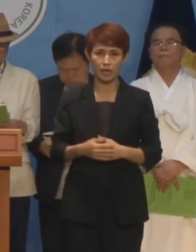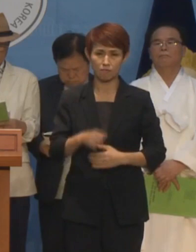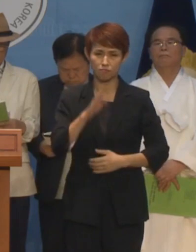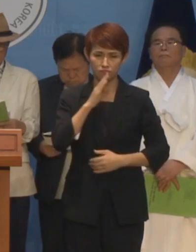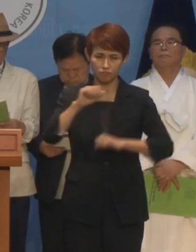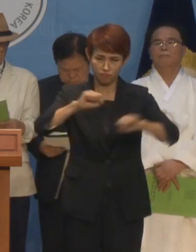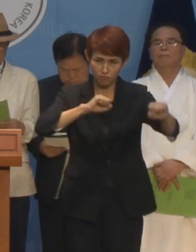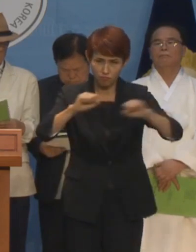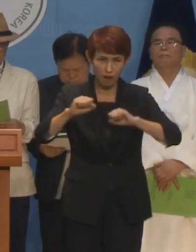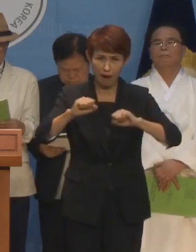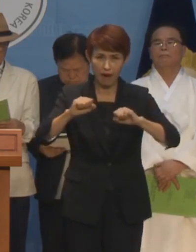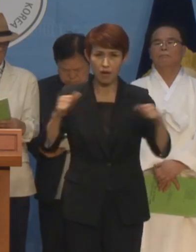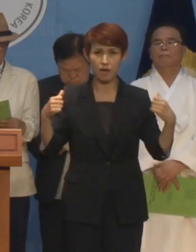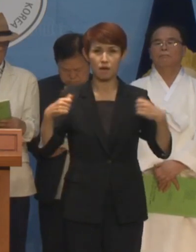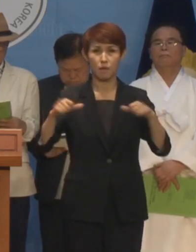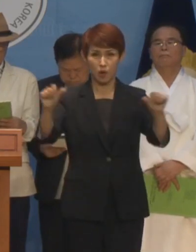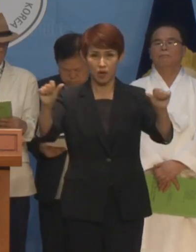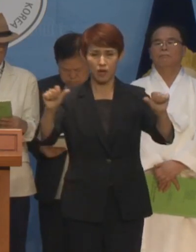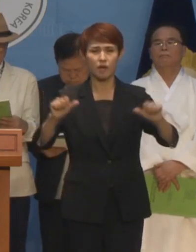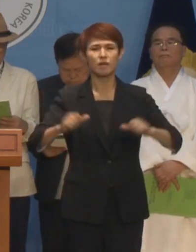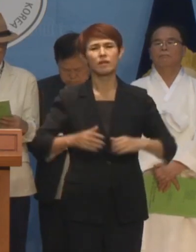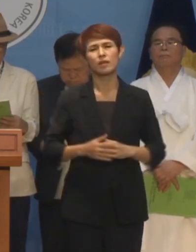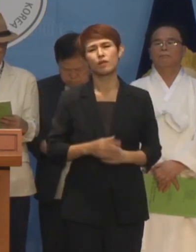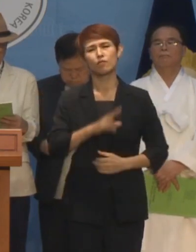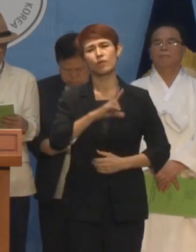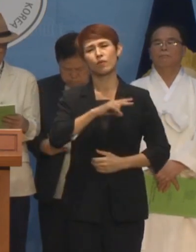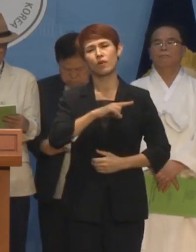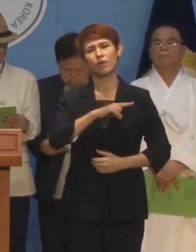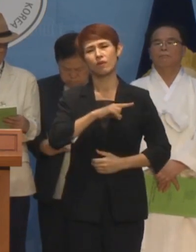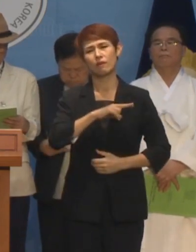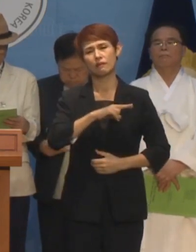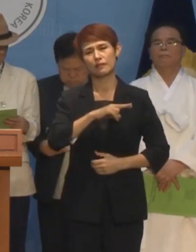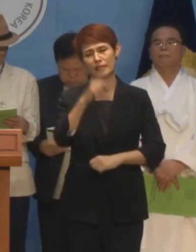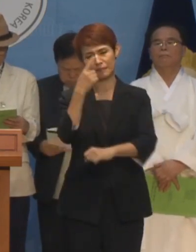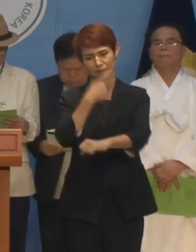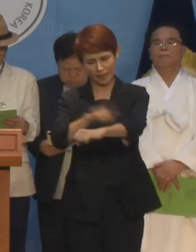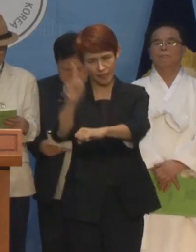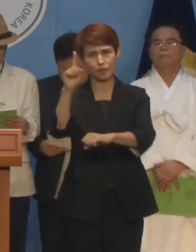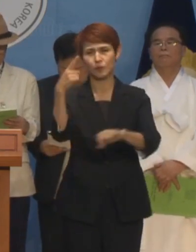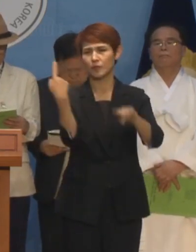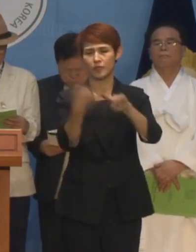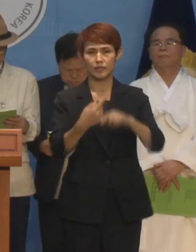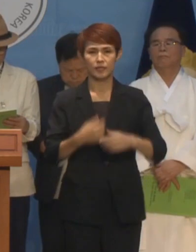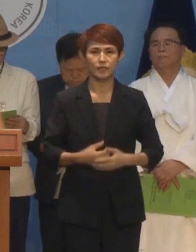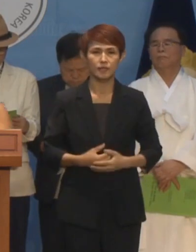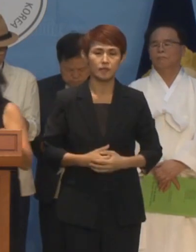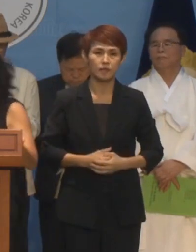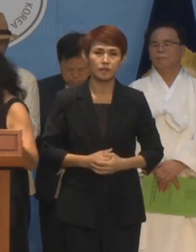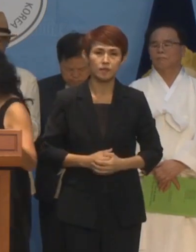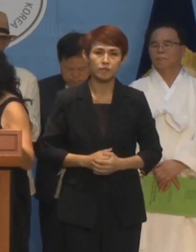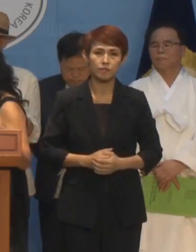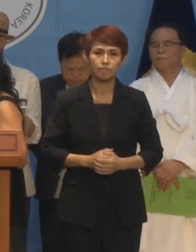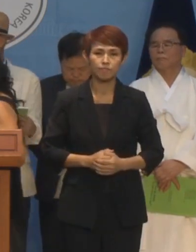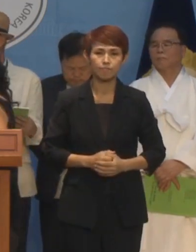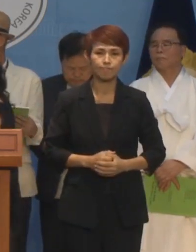일을 포기하는 것은 국민의 대표인 국회의원의 자격을 포기하는 것이다.